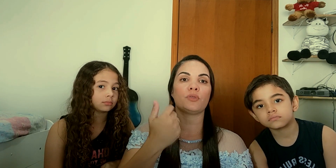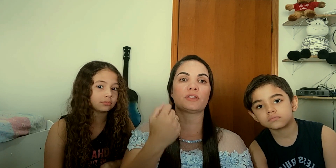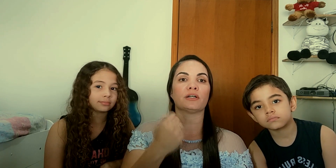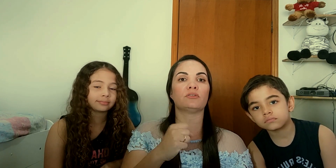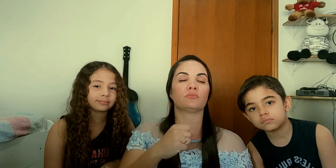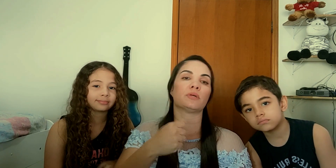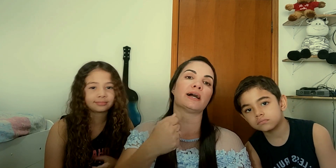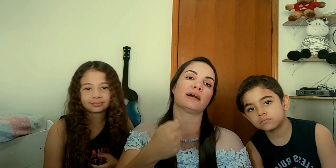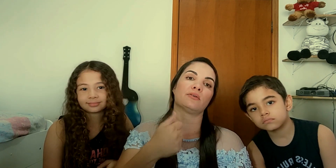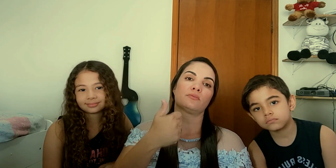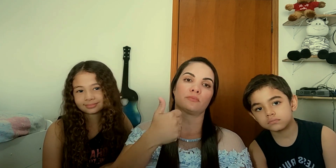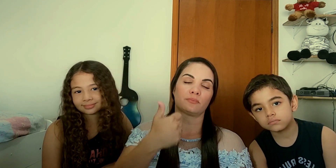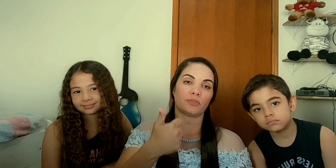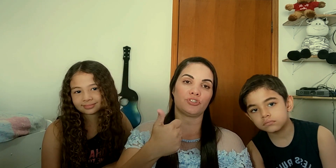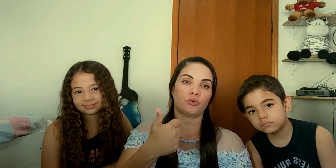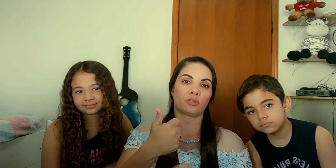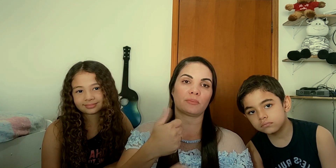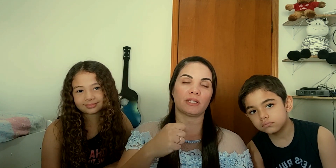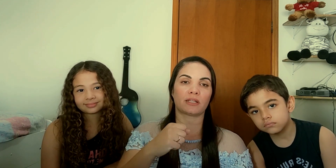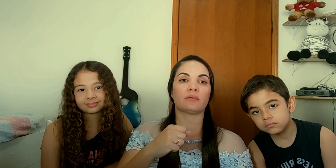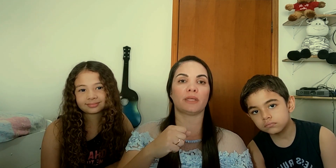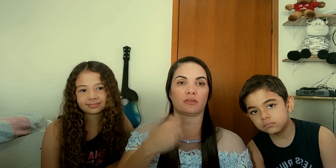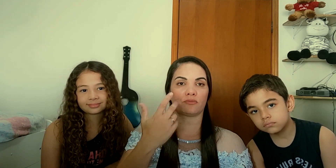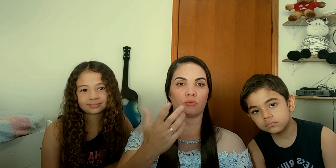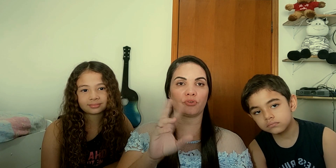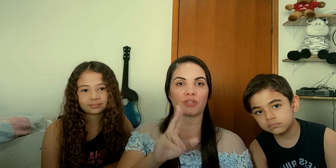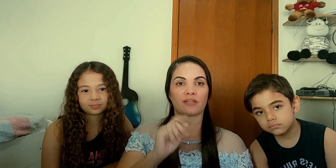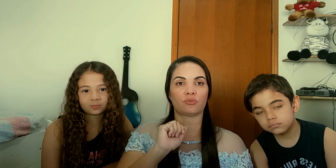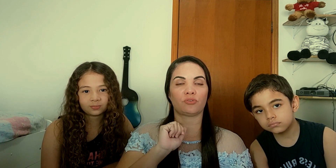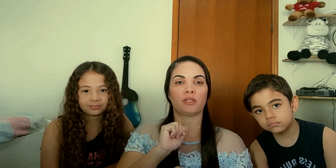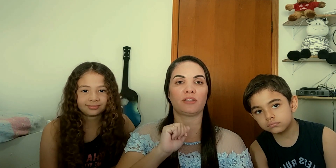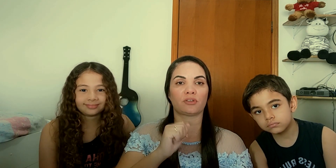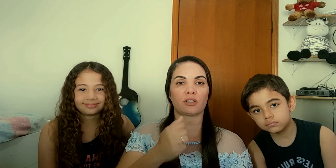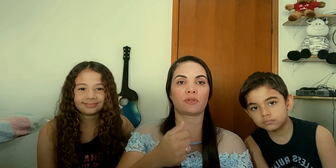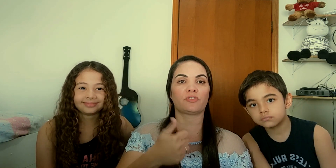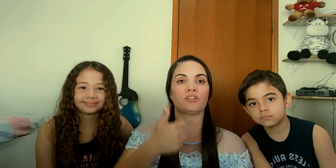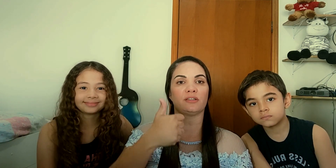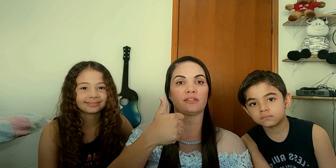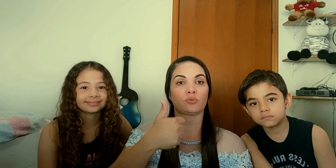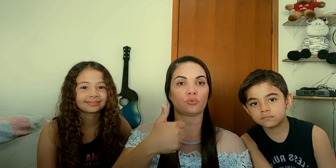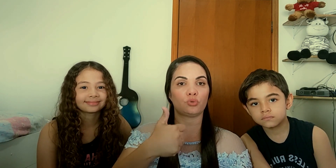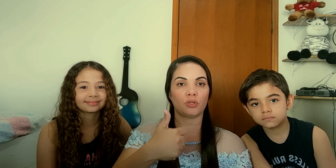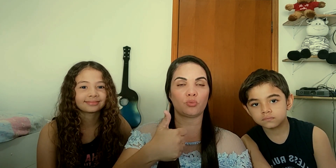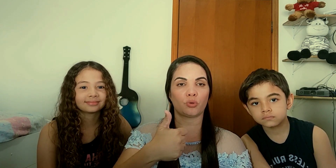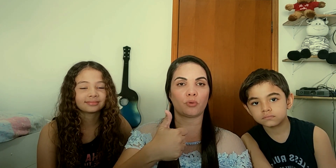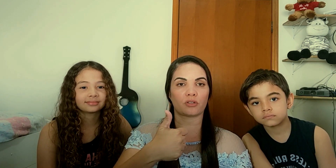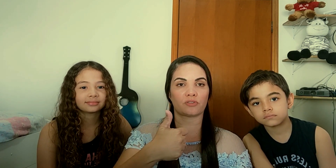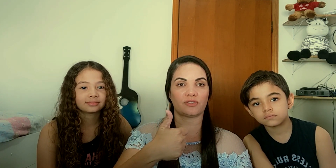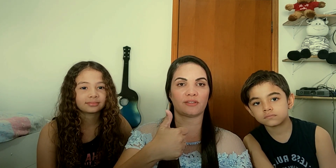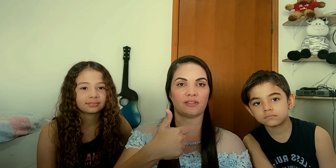então, de outra maneira também. Vou mostrar as duas maneiras agora para vocês. Então, número um. Eu posso fazer assim.